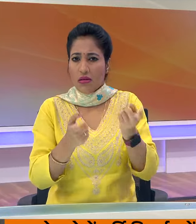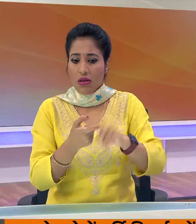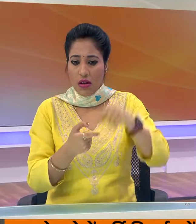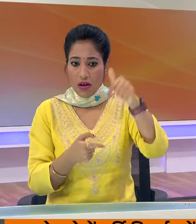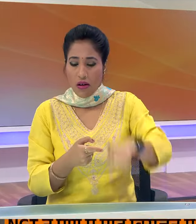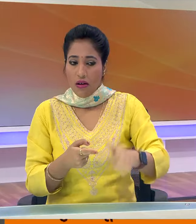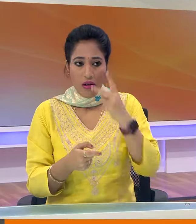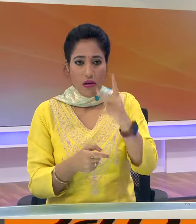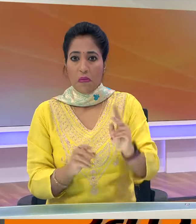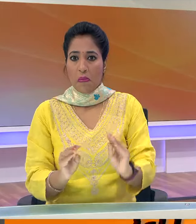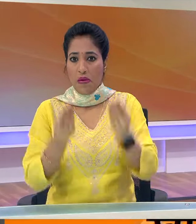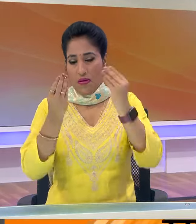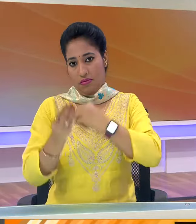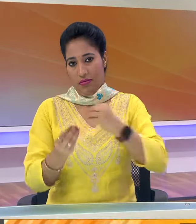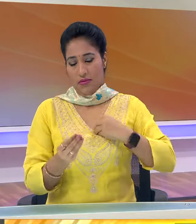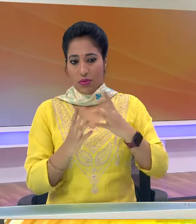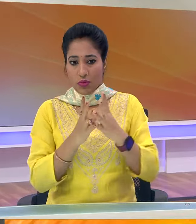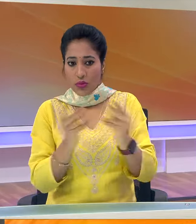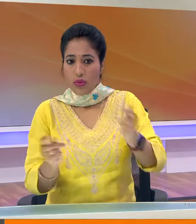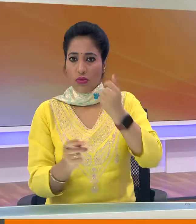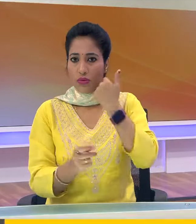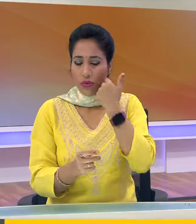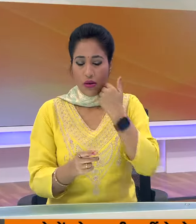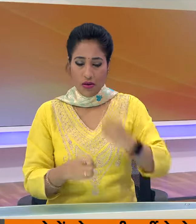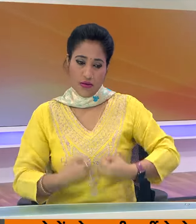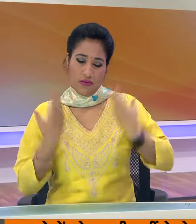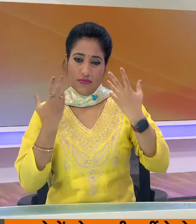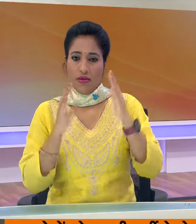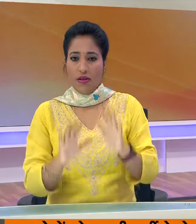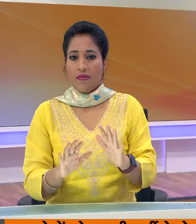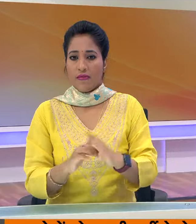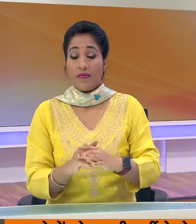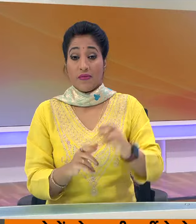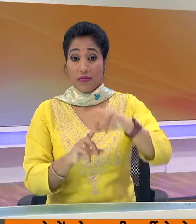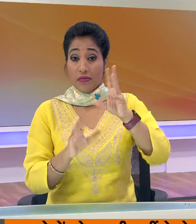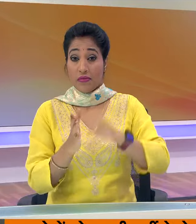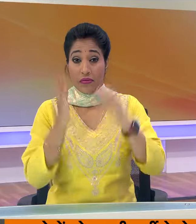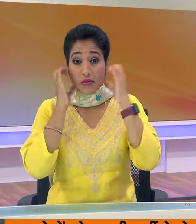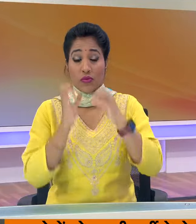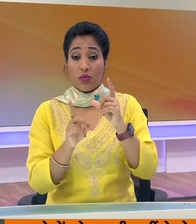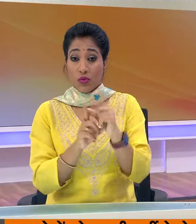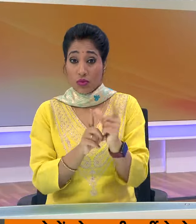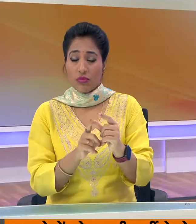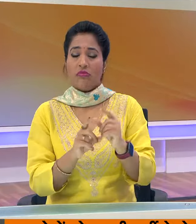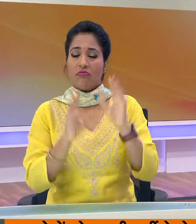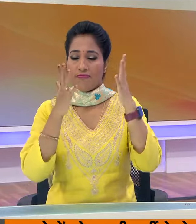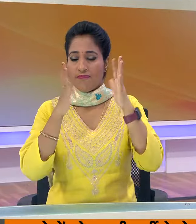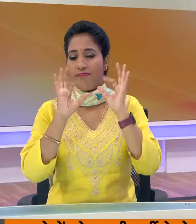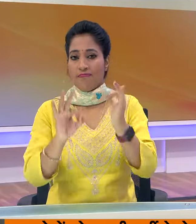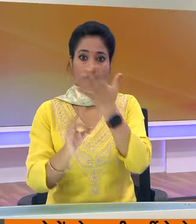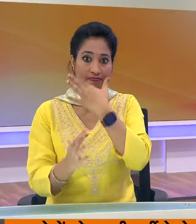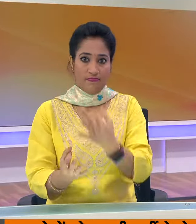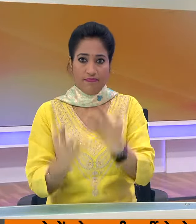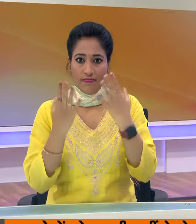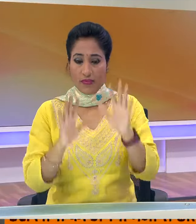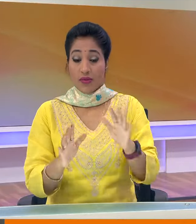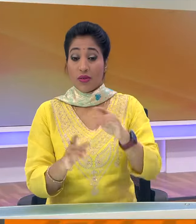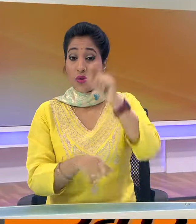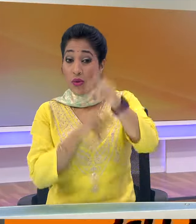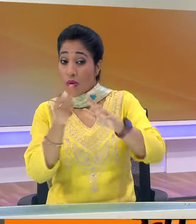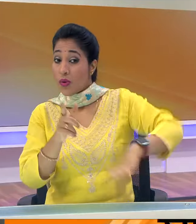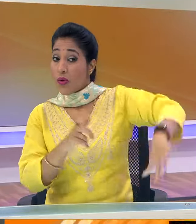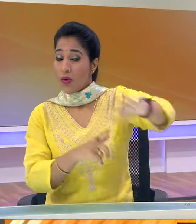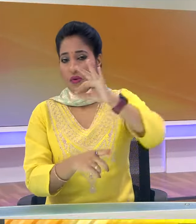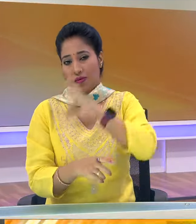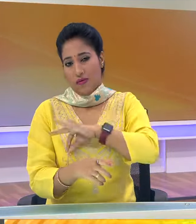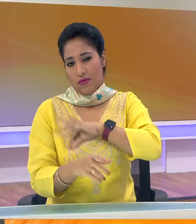सब बढ़िया अच्छा इलाज हो जाएगा। ये बहुत खुशी की बात है, मोदी ने जो किया बहुत अच्छा किया, शानदार किया। इससे सभी वर्गों को